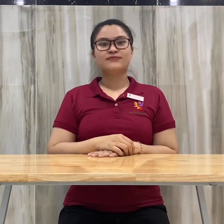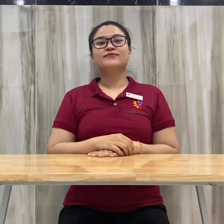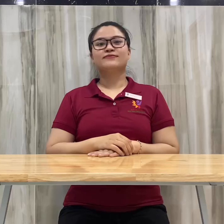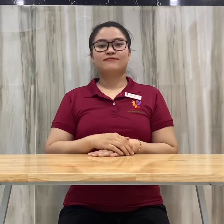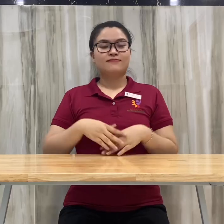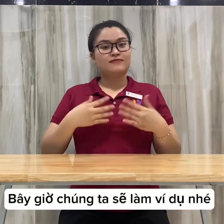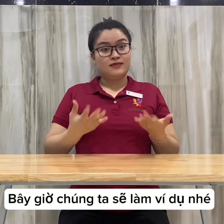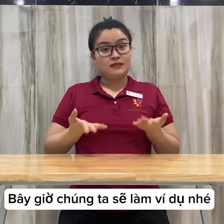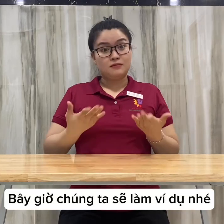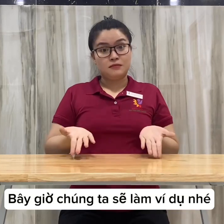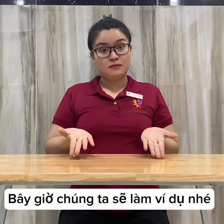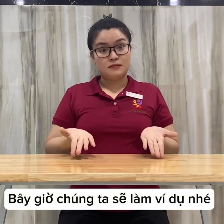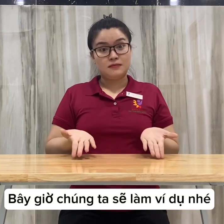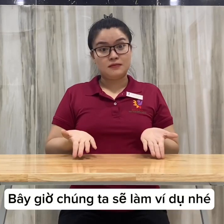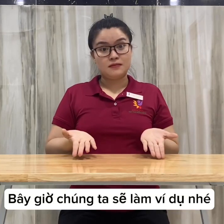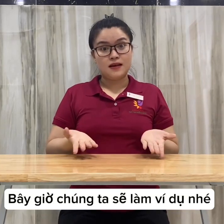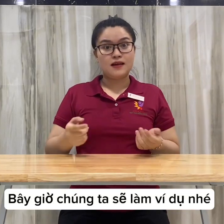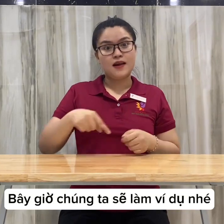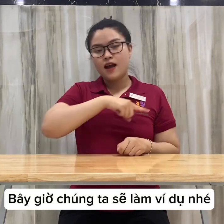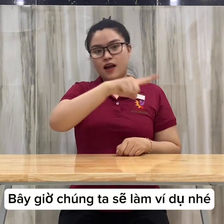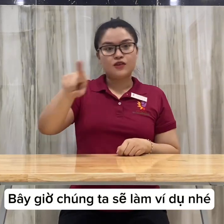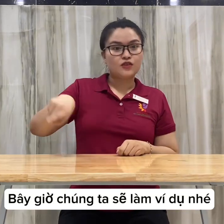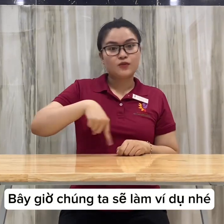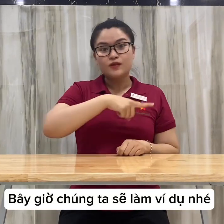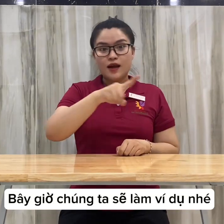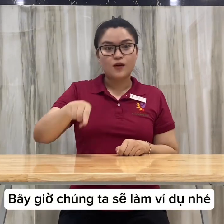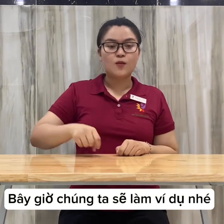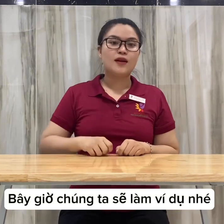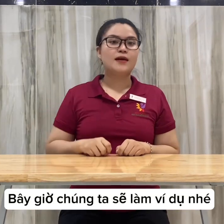Bây giờ chúng ta cùng làm ví dụ nhé.